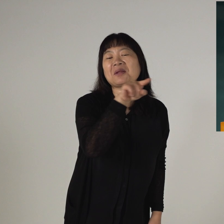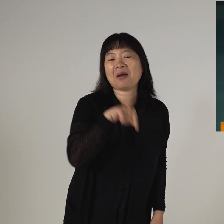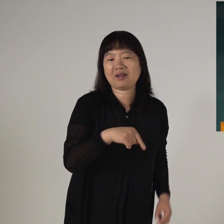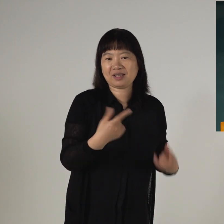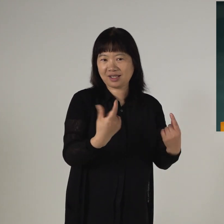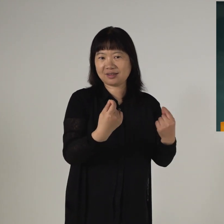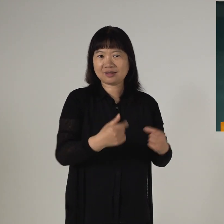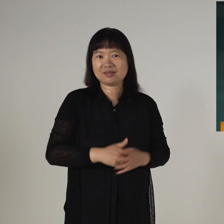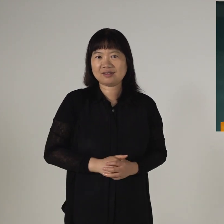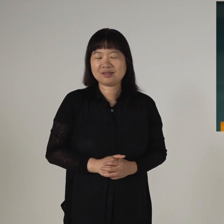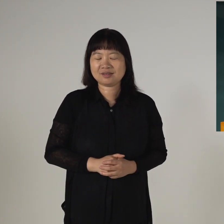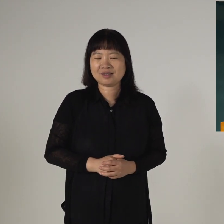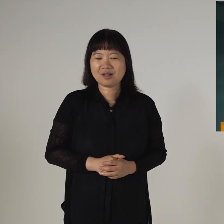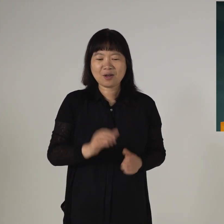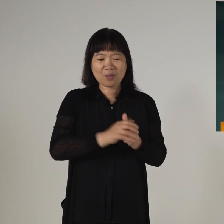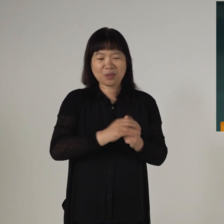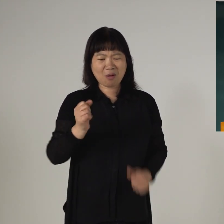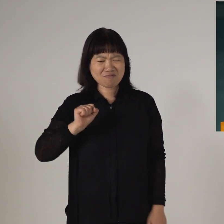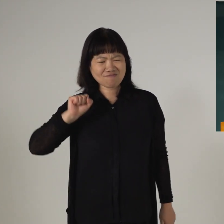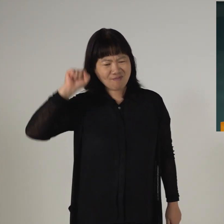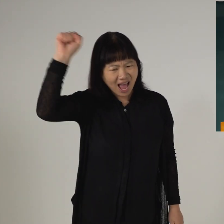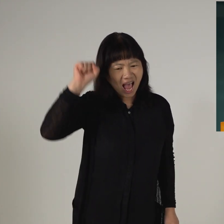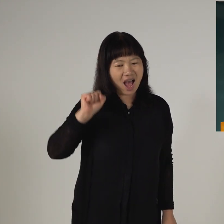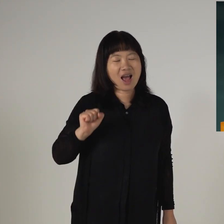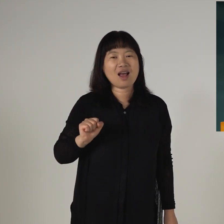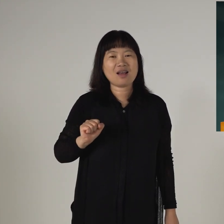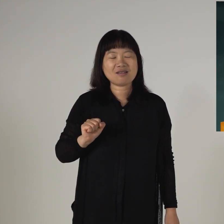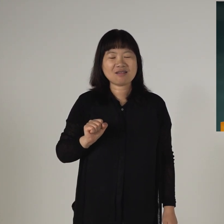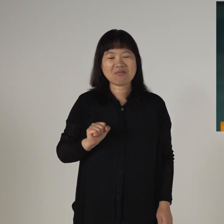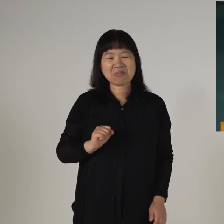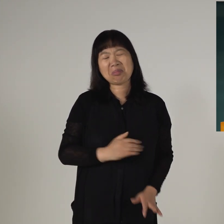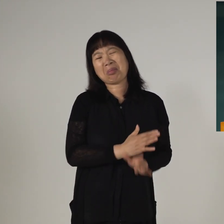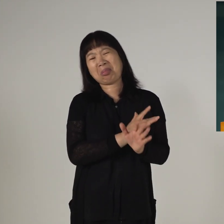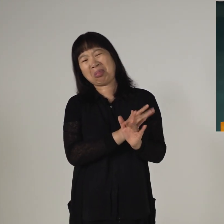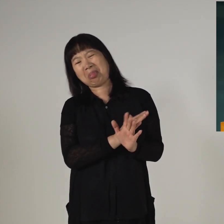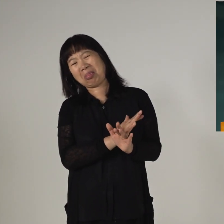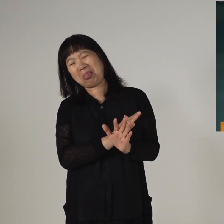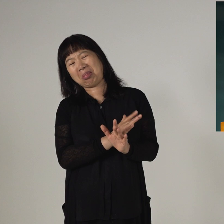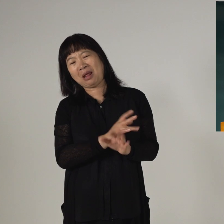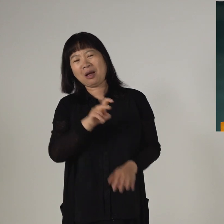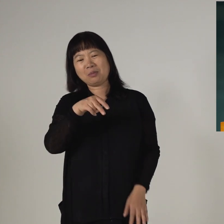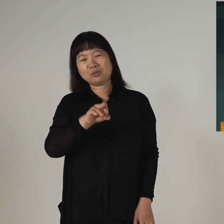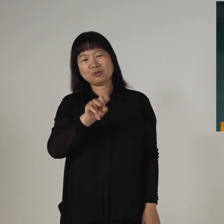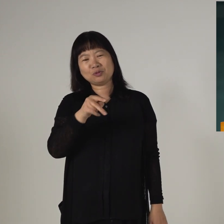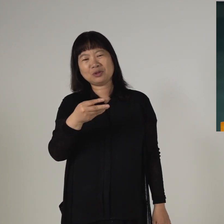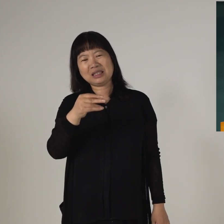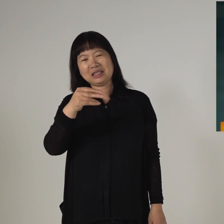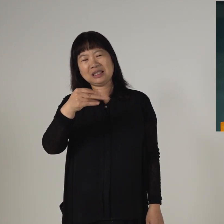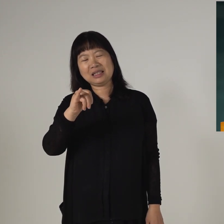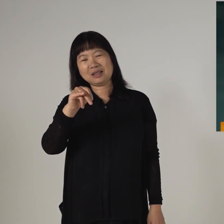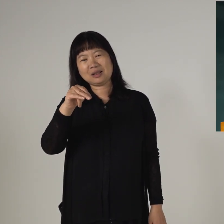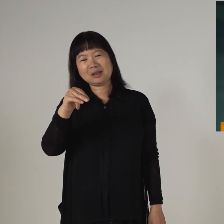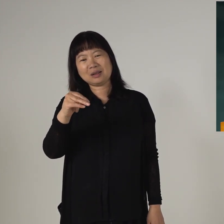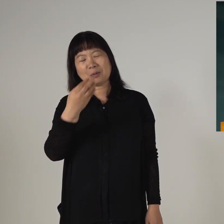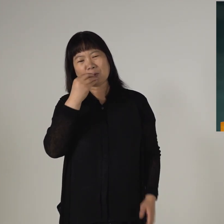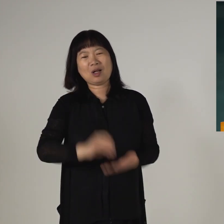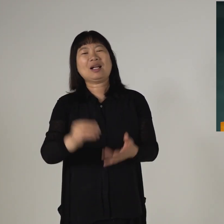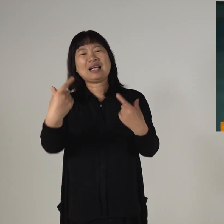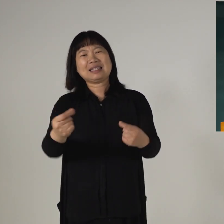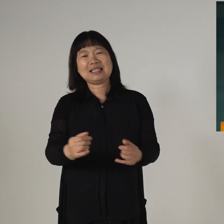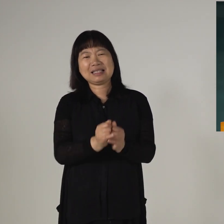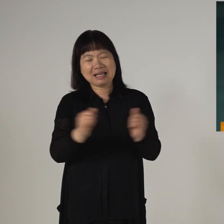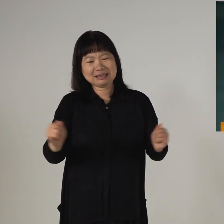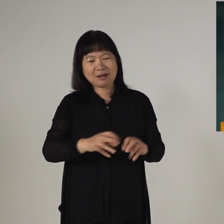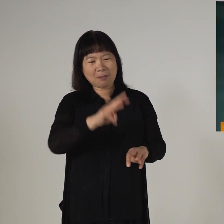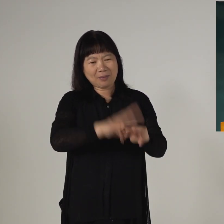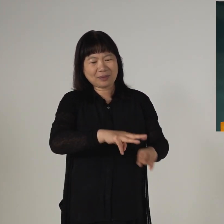같은 독립운동을 한다고 까부는 뭉우리돌 같은 인간들을 밭에서